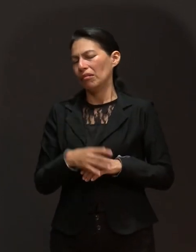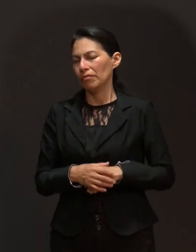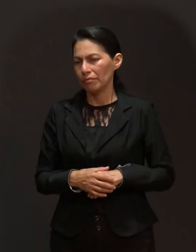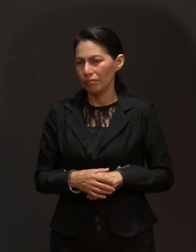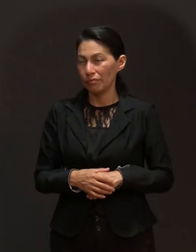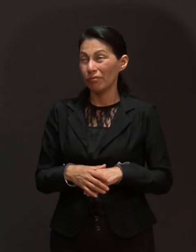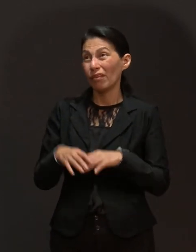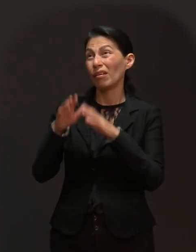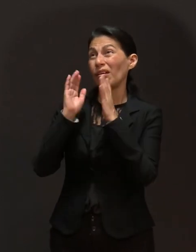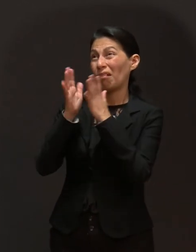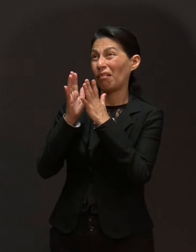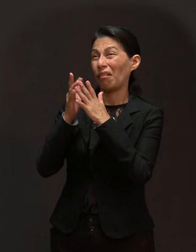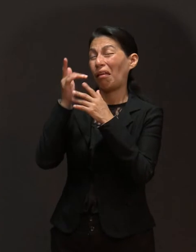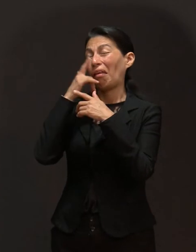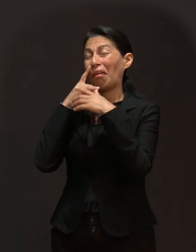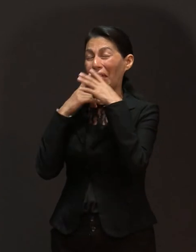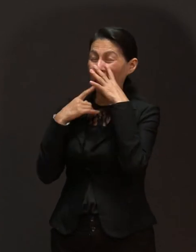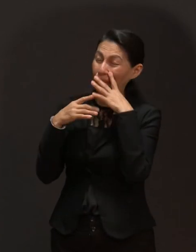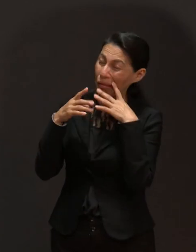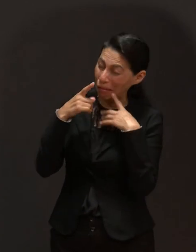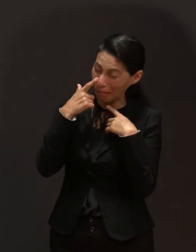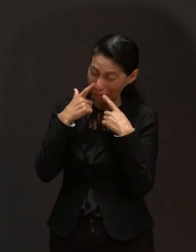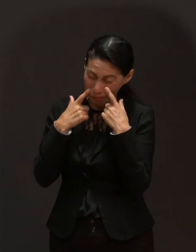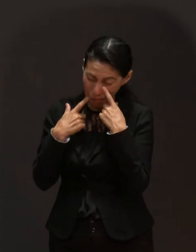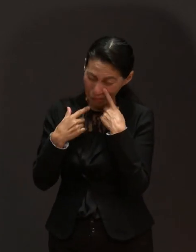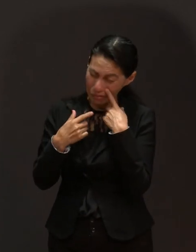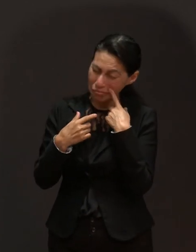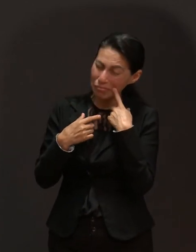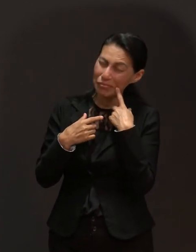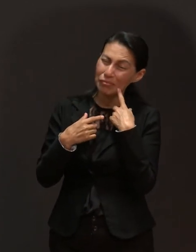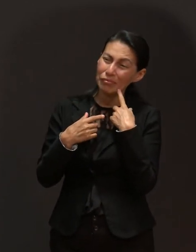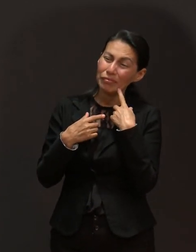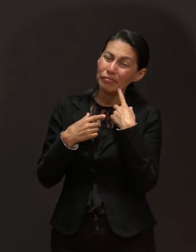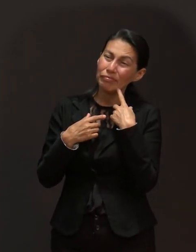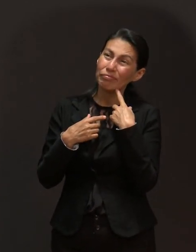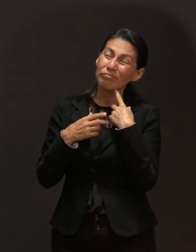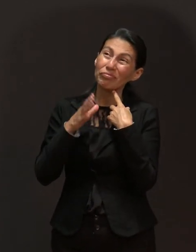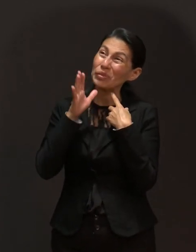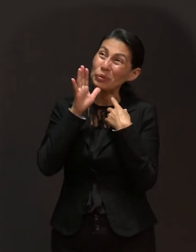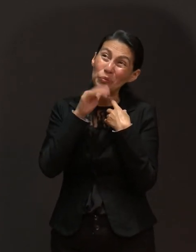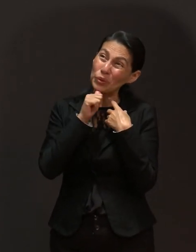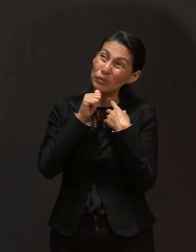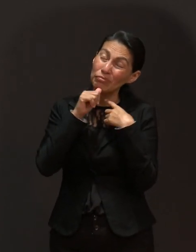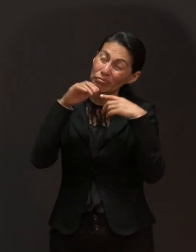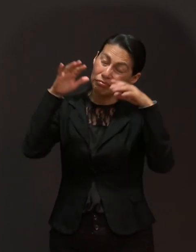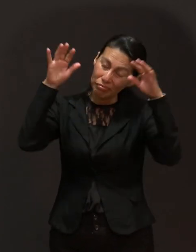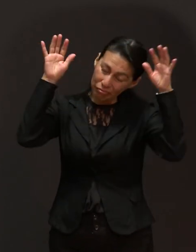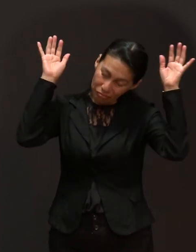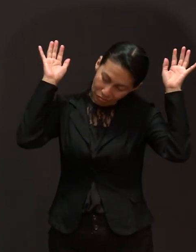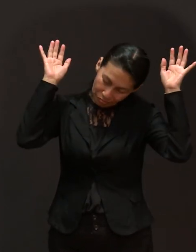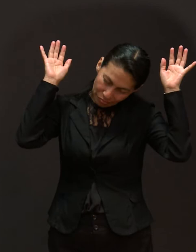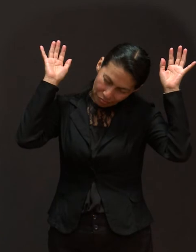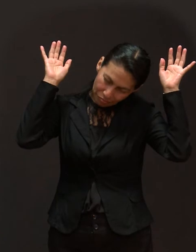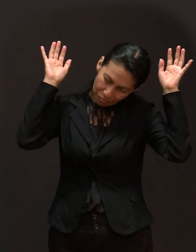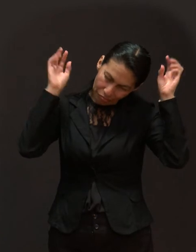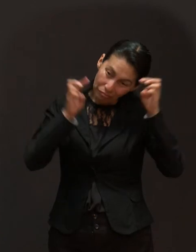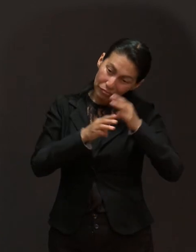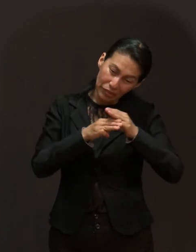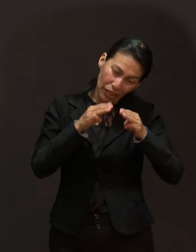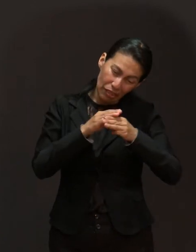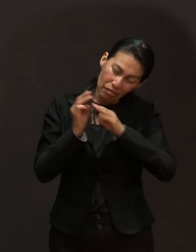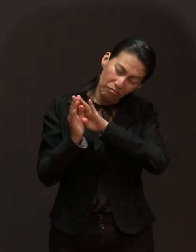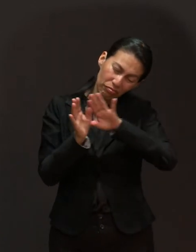muy rápido. Reclamé todo, lloré en su momento y dije, ya no puedo, levanto las manos,